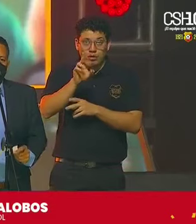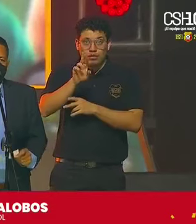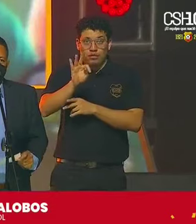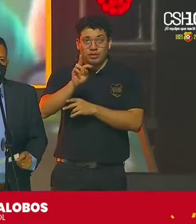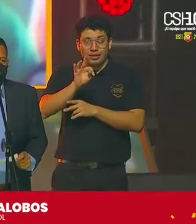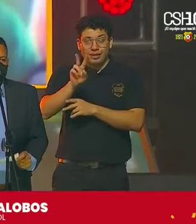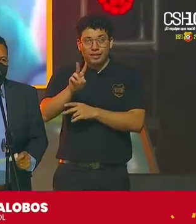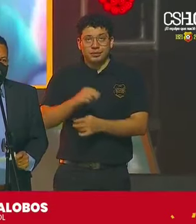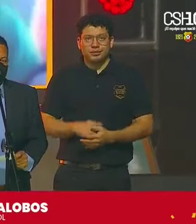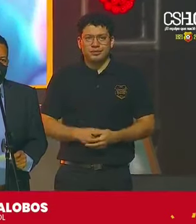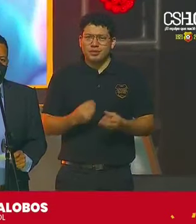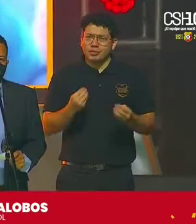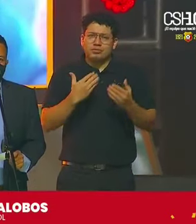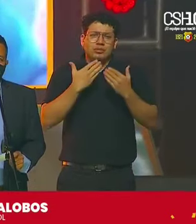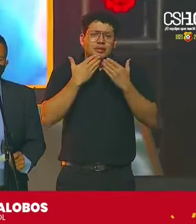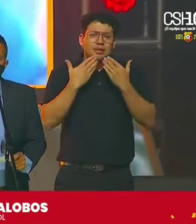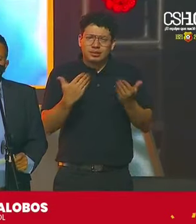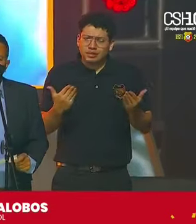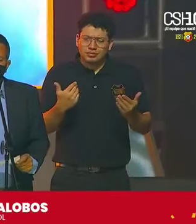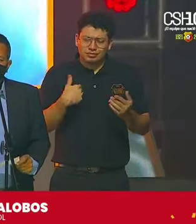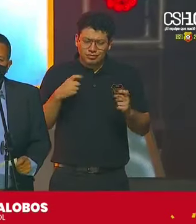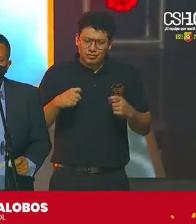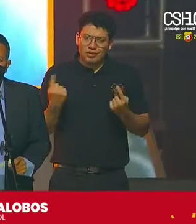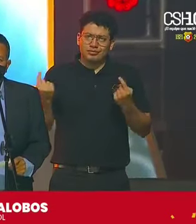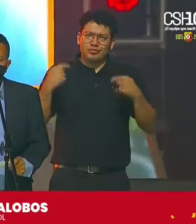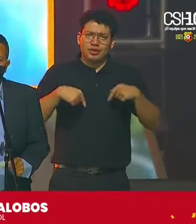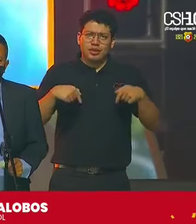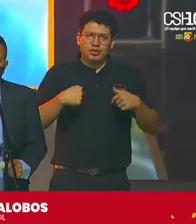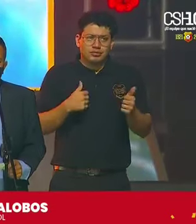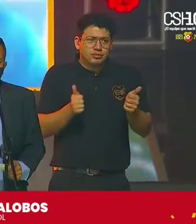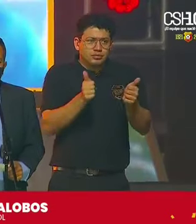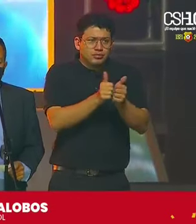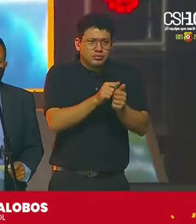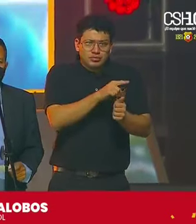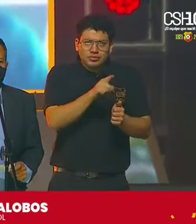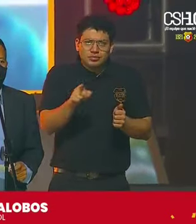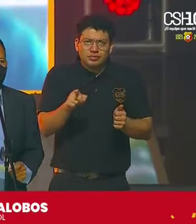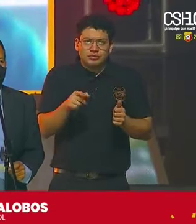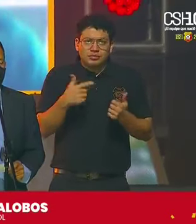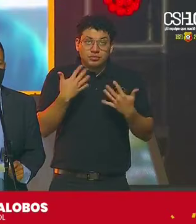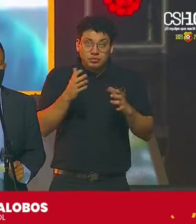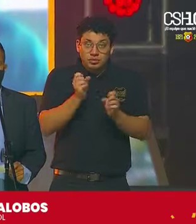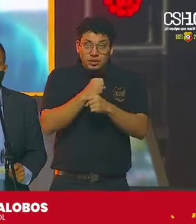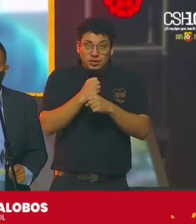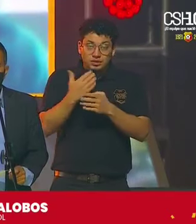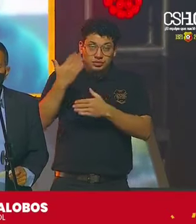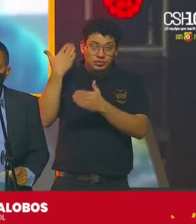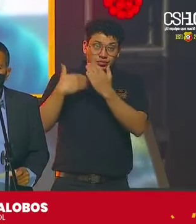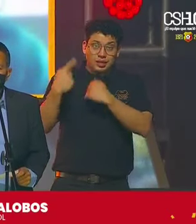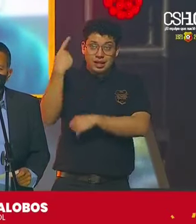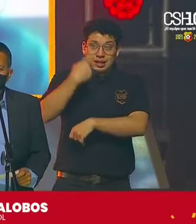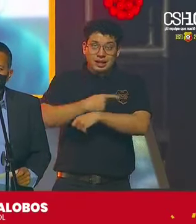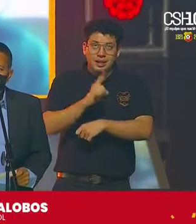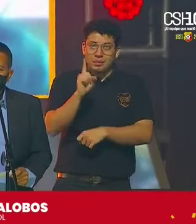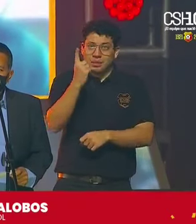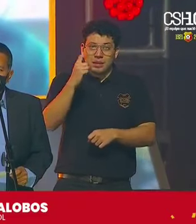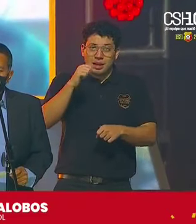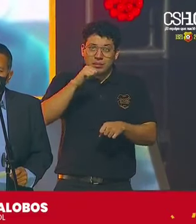Sumamente agradecido de estar hoy aquí acompañándolos, como lo hicimos en el día de la colocación de la primera